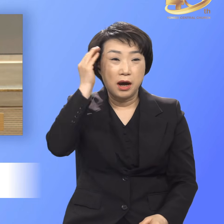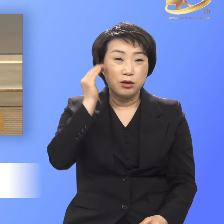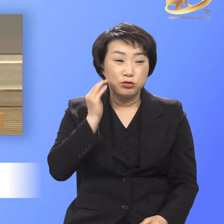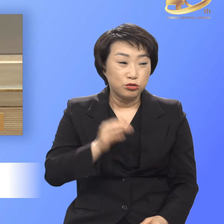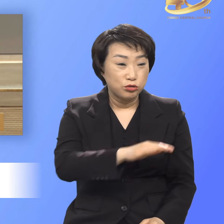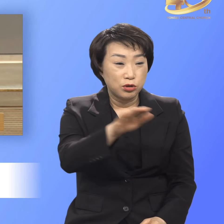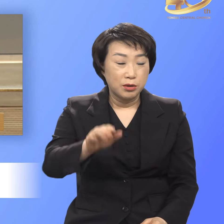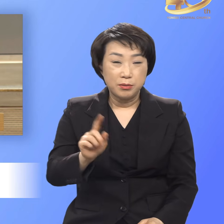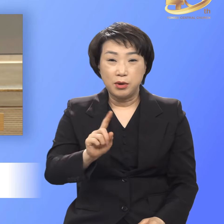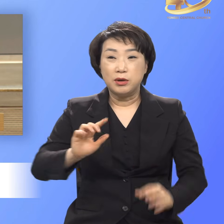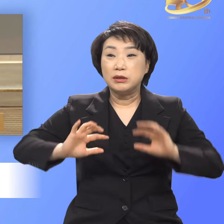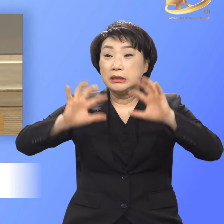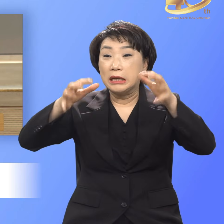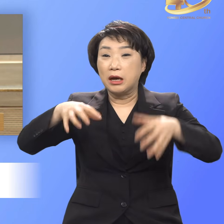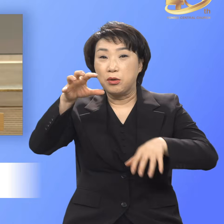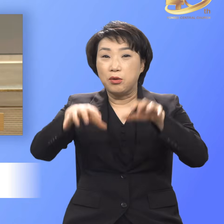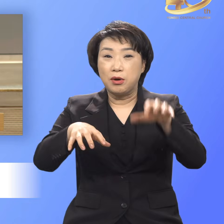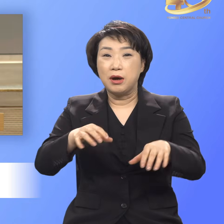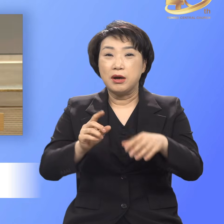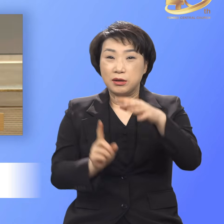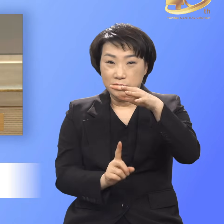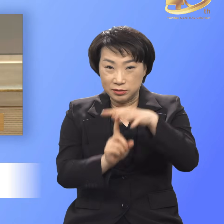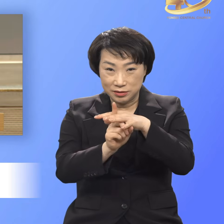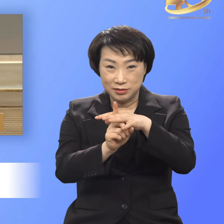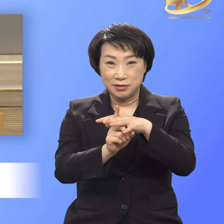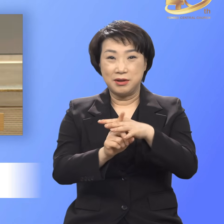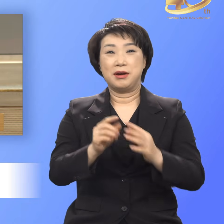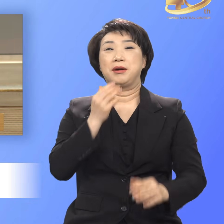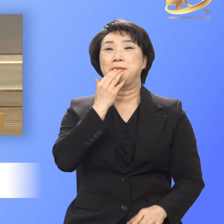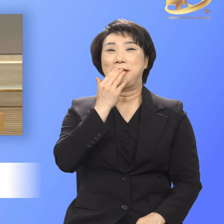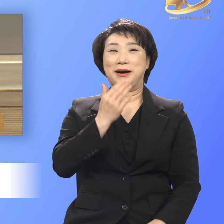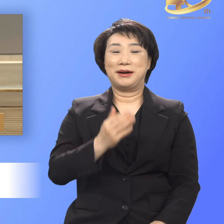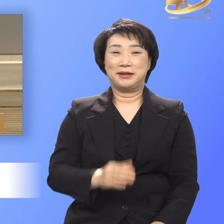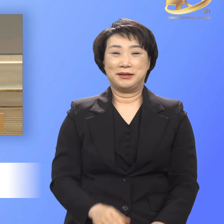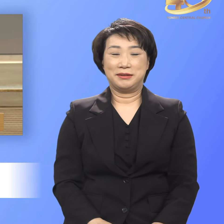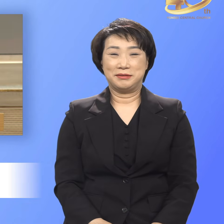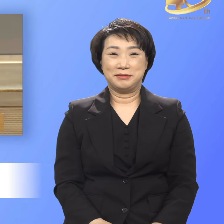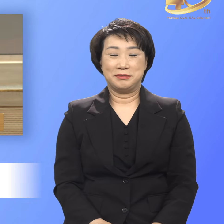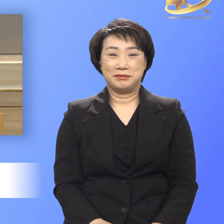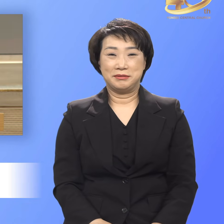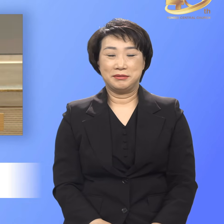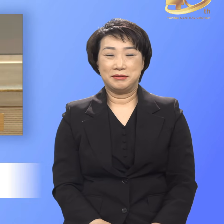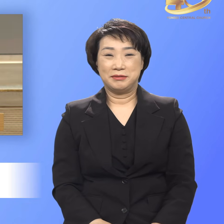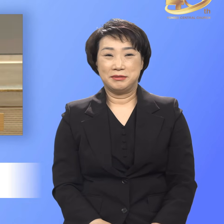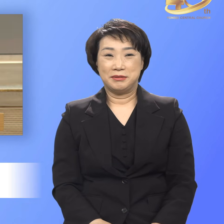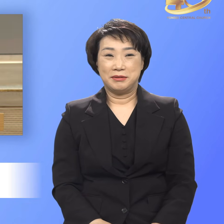한국은 세계 열방에서 뛰어난 민족이 될 것이다. 이래가면서